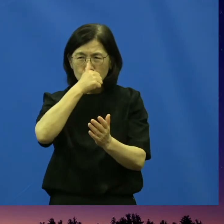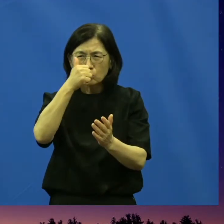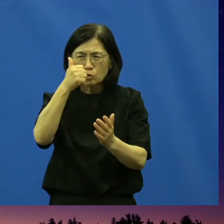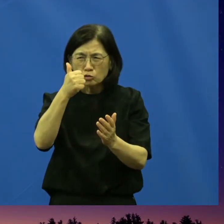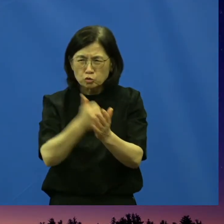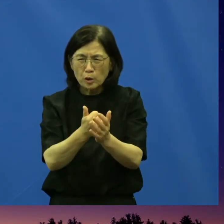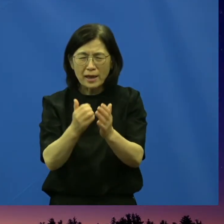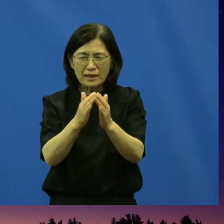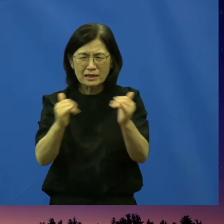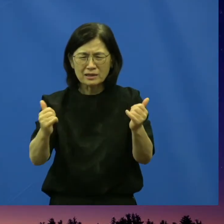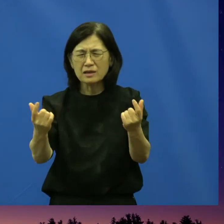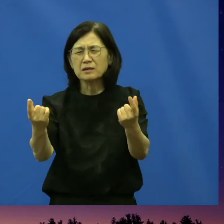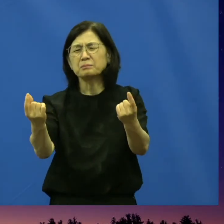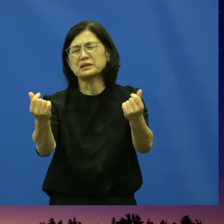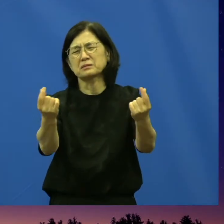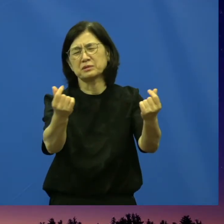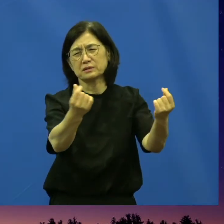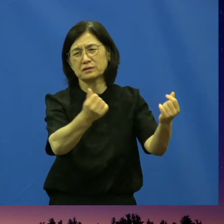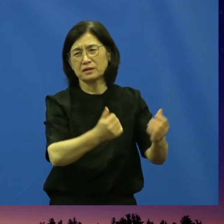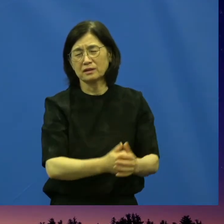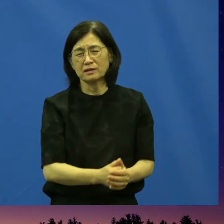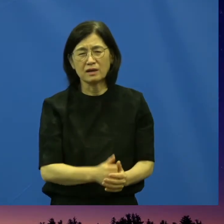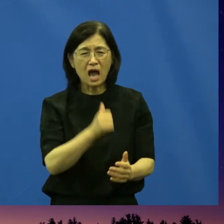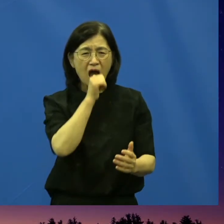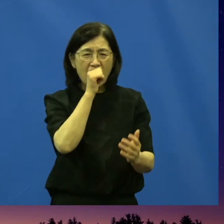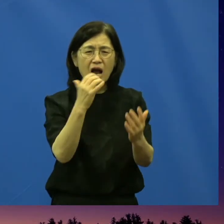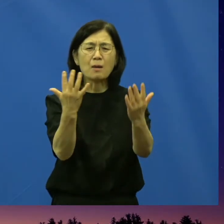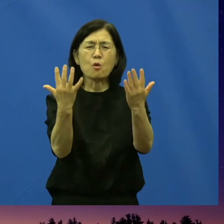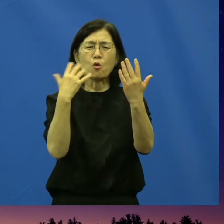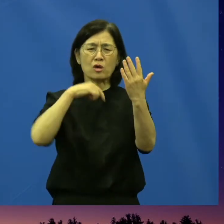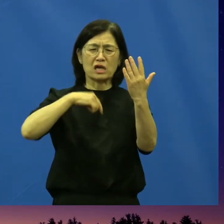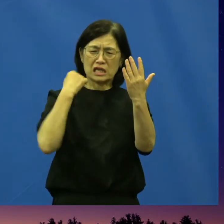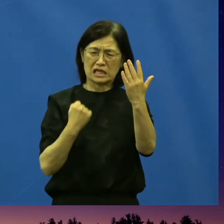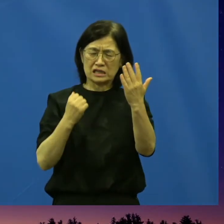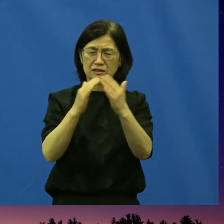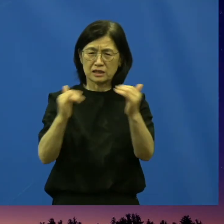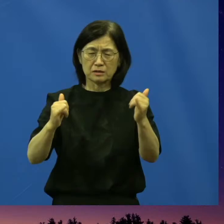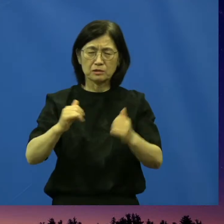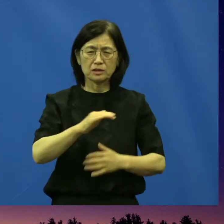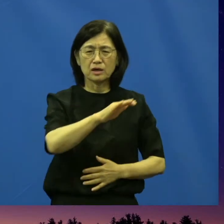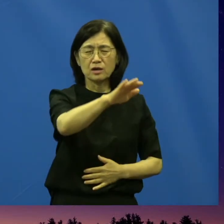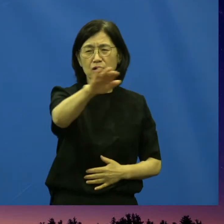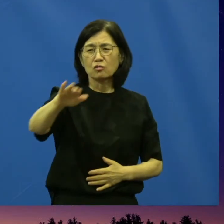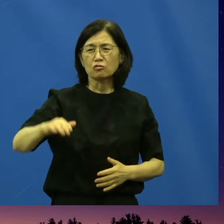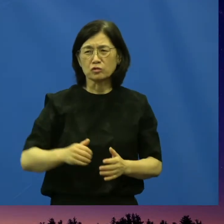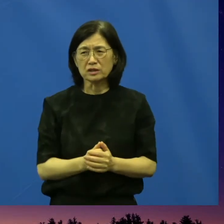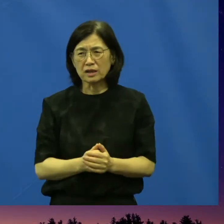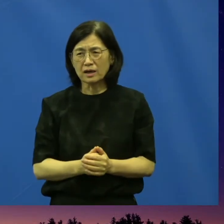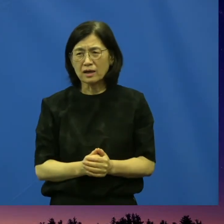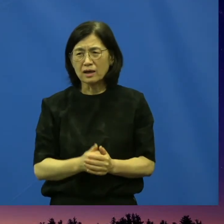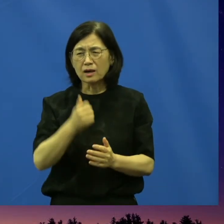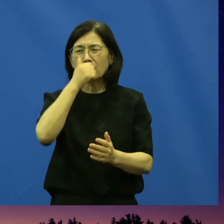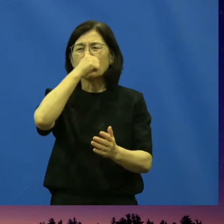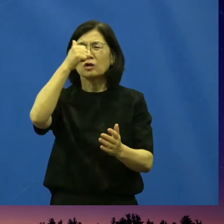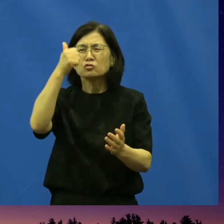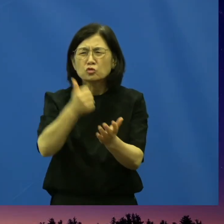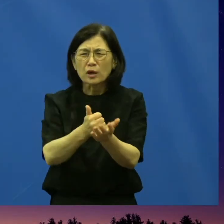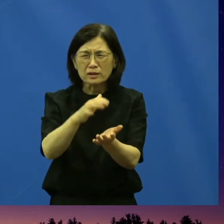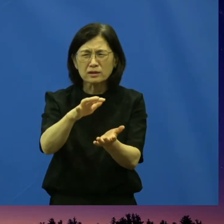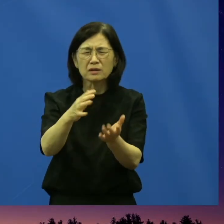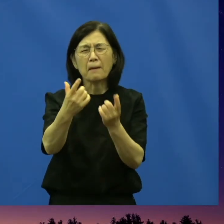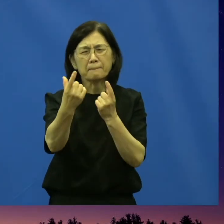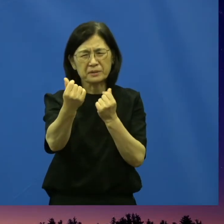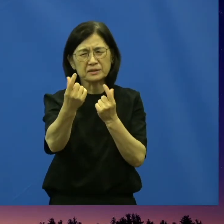뭐 감옥 들어가 있는 사람이나 나와 있는 사람이나 비슷해요. 살인한 사람이나 우리나 똑같아요. 그죠? 그래서